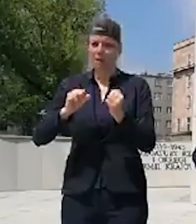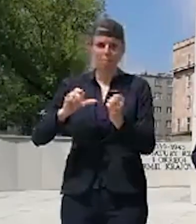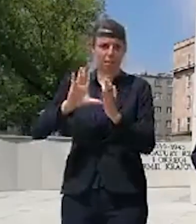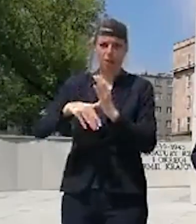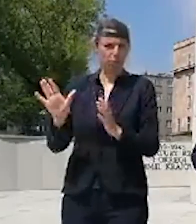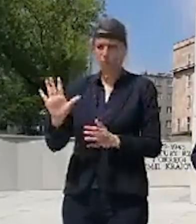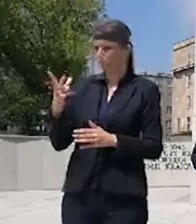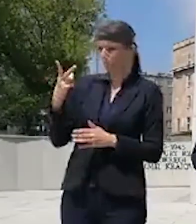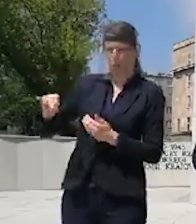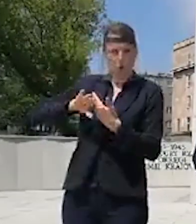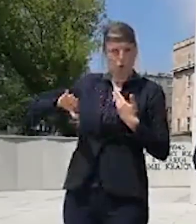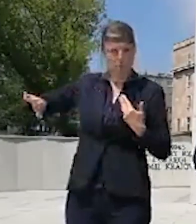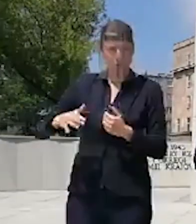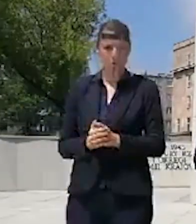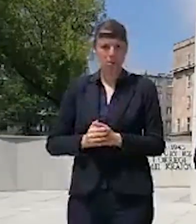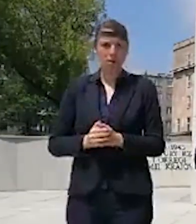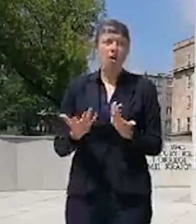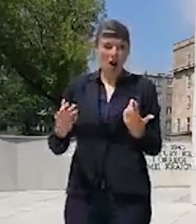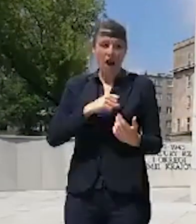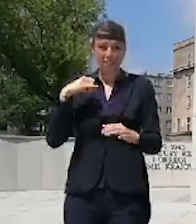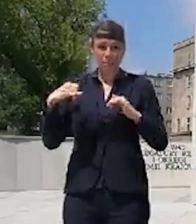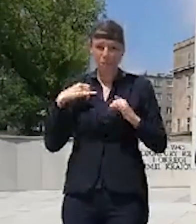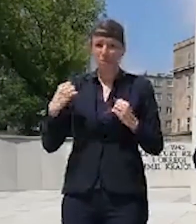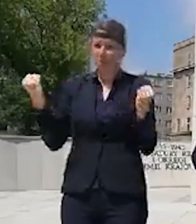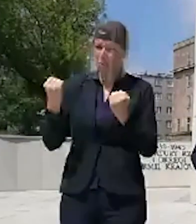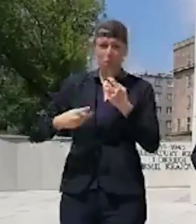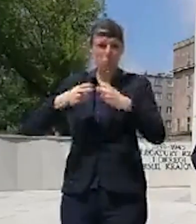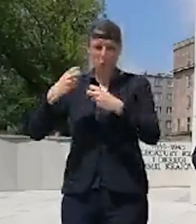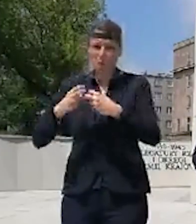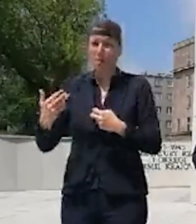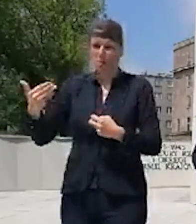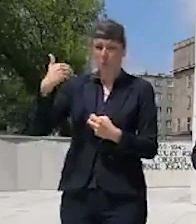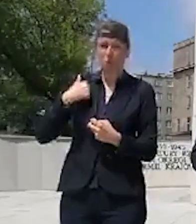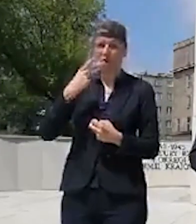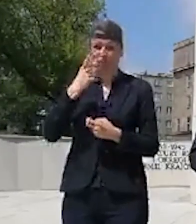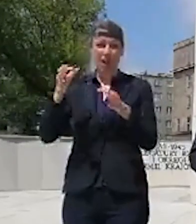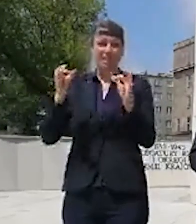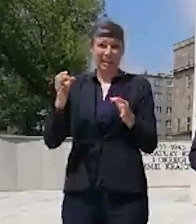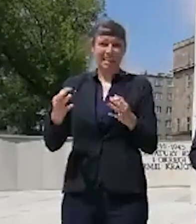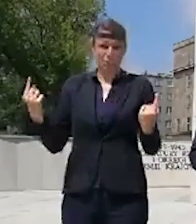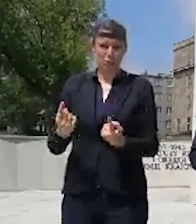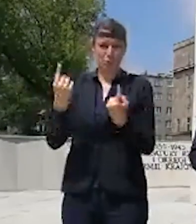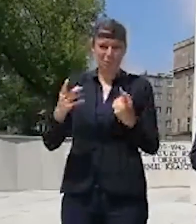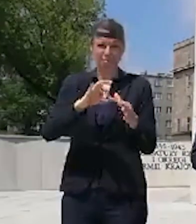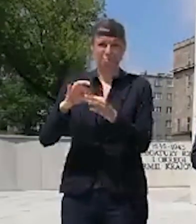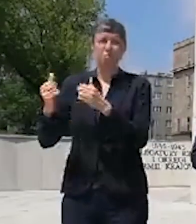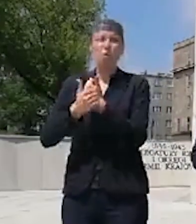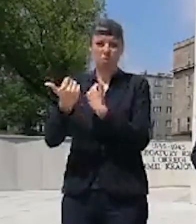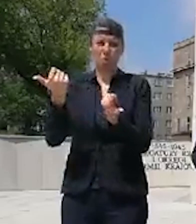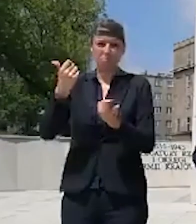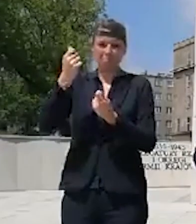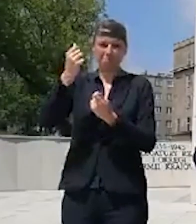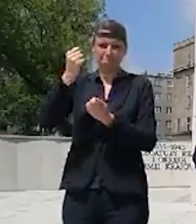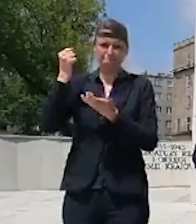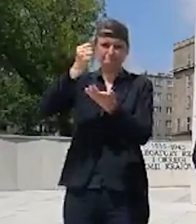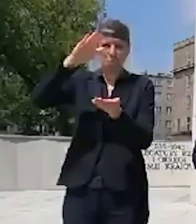się z gigantycznymi problemami, dzisiaj jeszcze mocniej akcentowanymi ze względu na zmniejszone dochody. Na przykładzie, proszę Państwa,